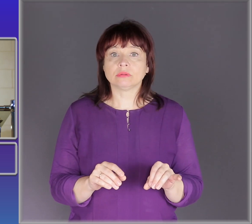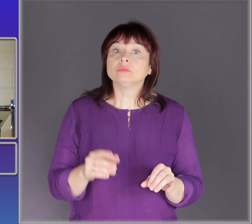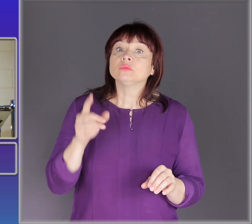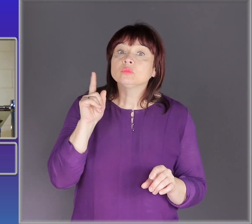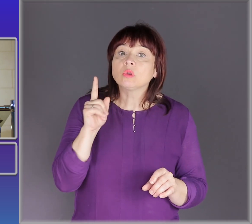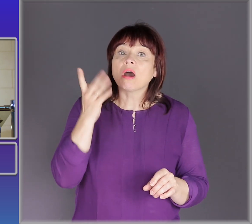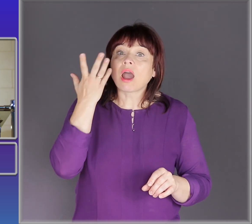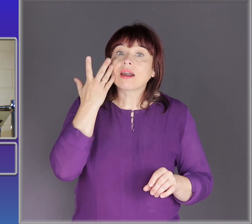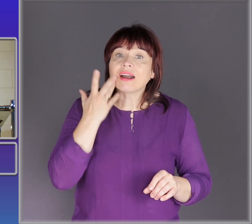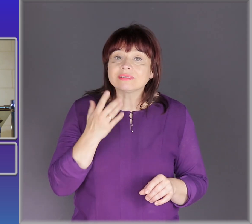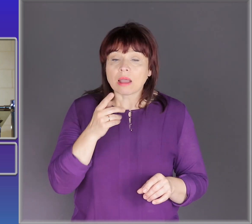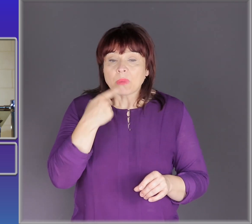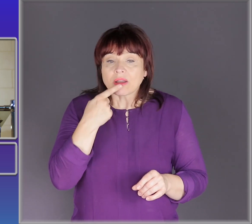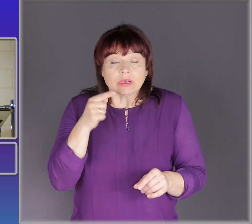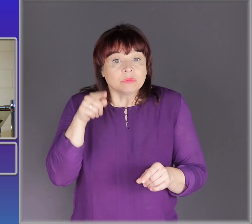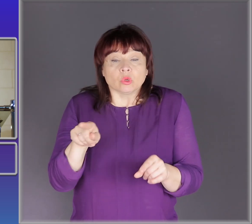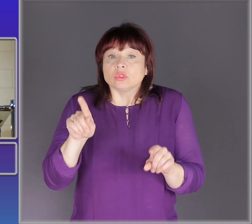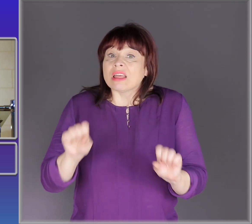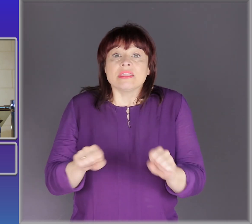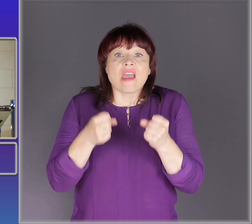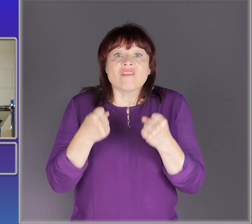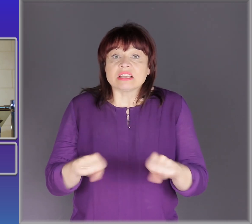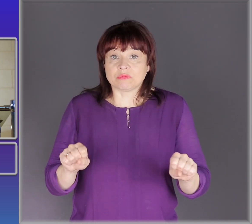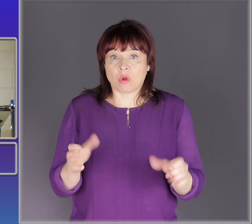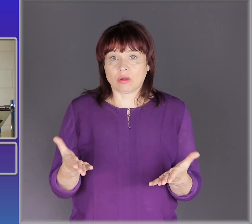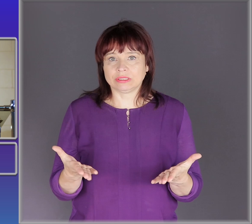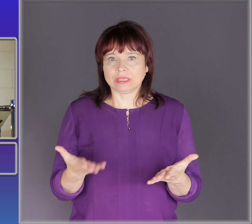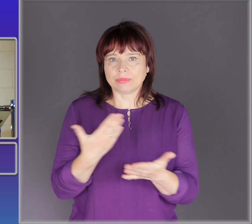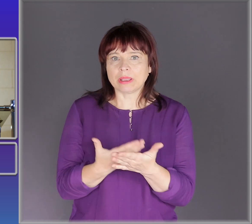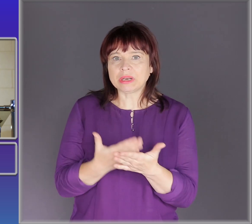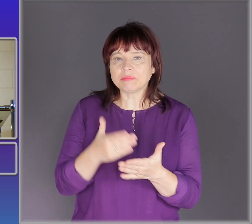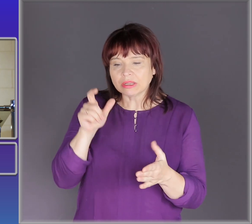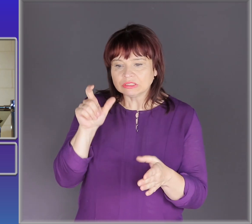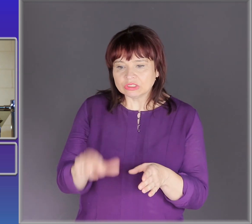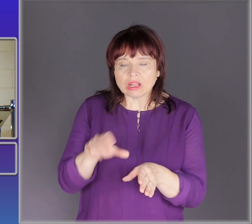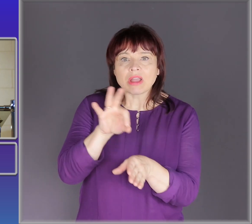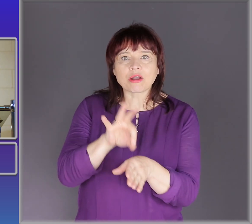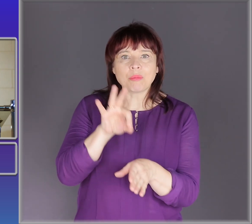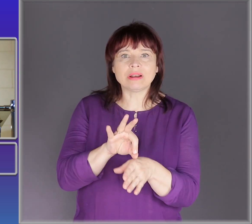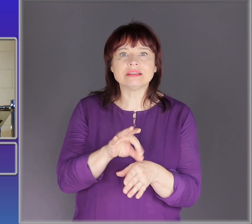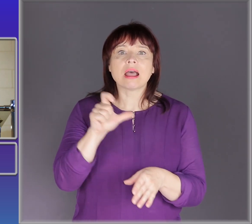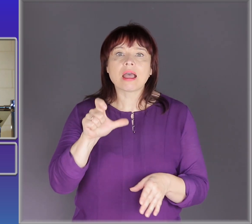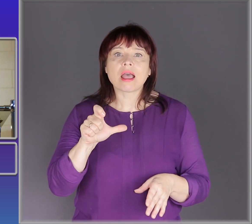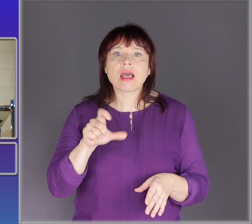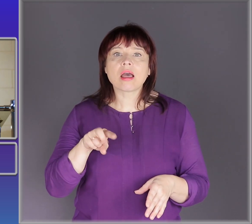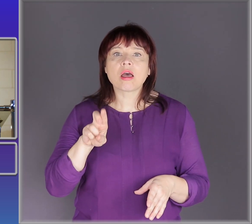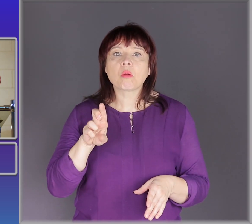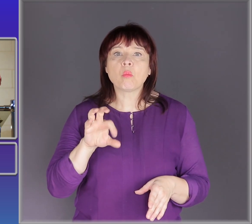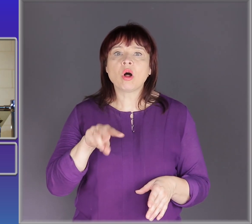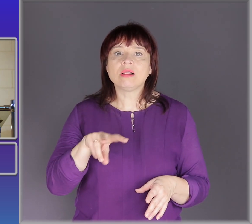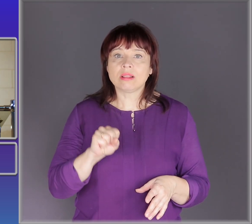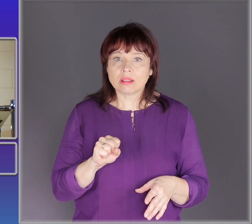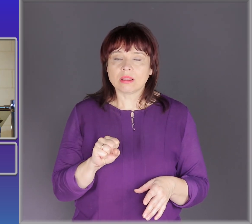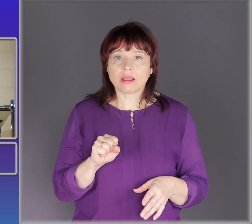что-то произошло маловероятно к примеру некая болезнь пришла к и была в африке и вот с такого